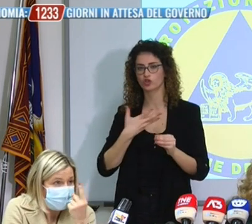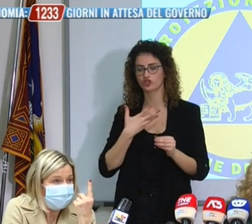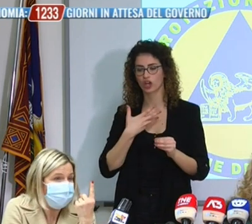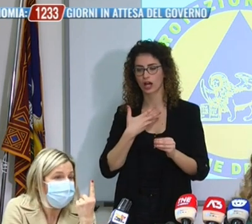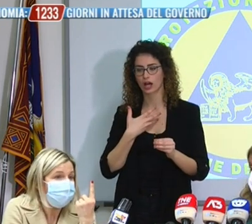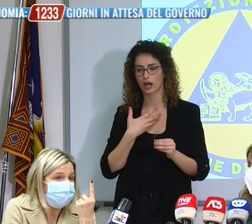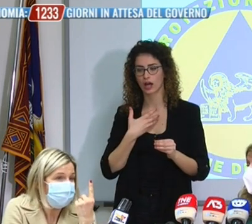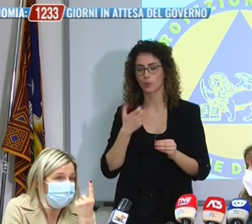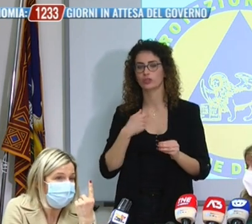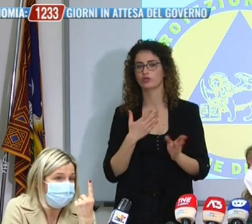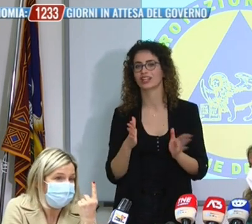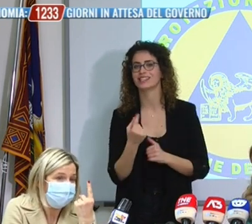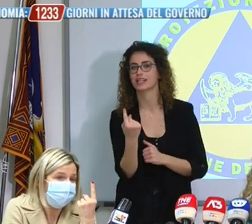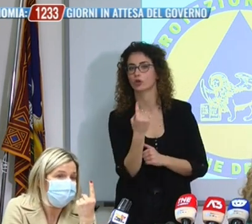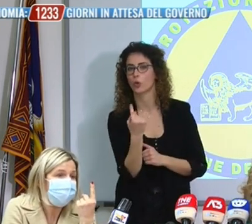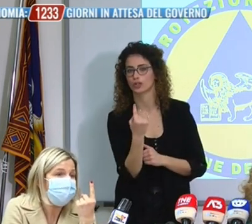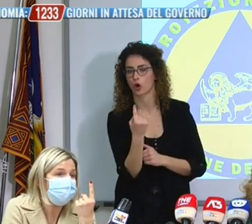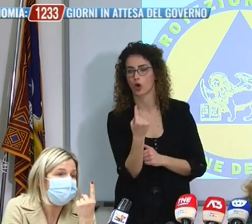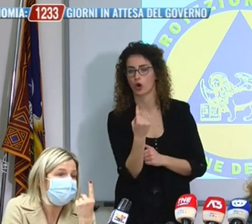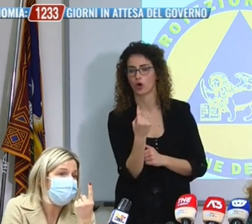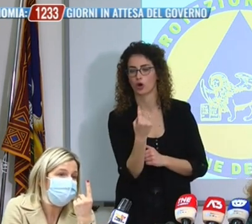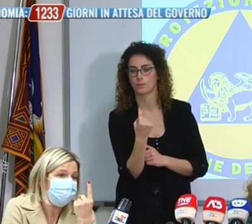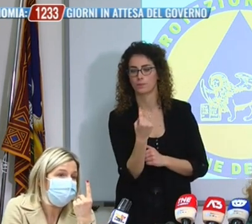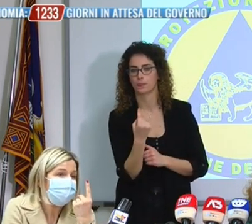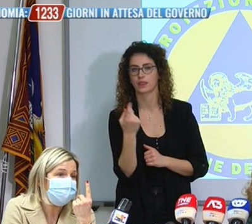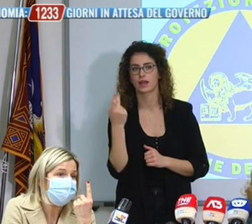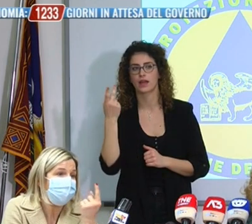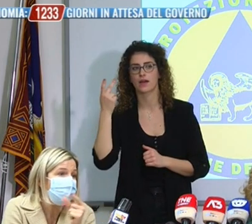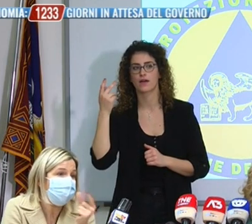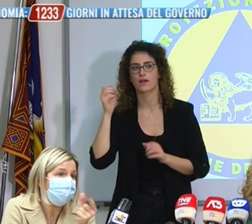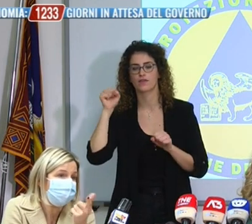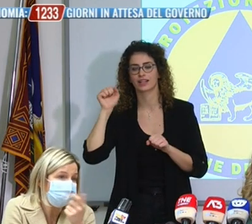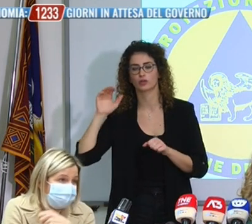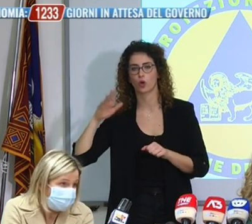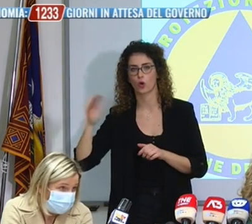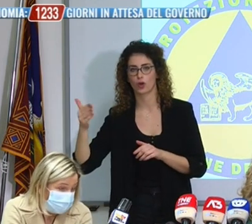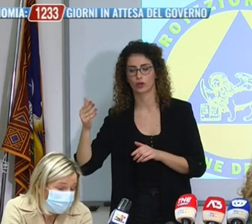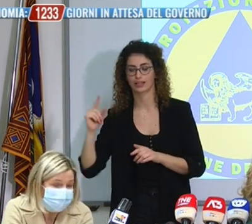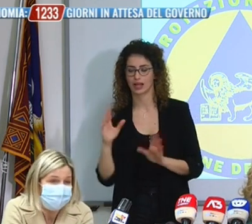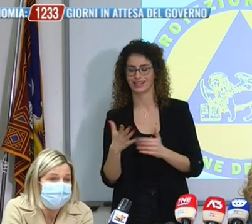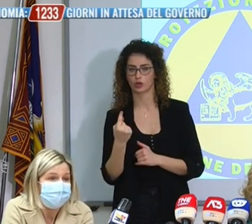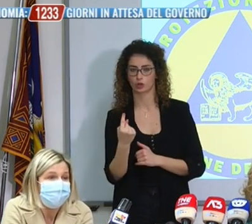un'incidenza. Perché c'è solo un distretto. In Italia abbiamo solo un distretto e quindi coincide.